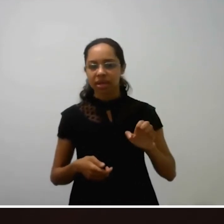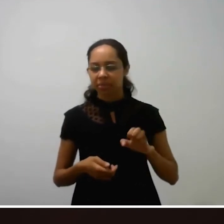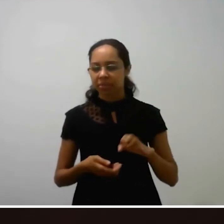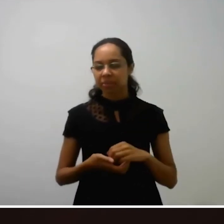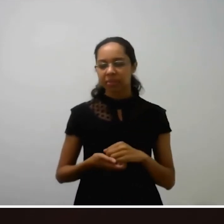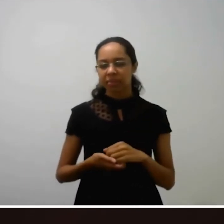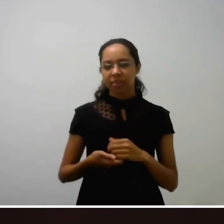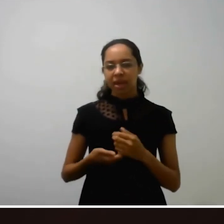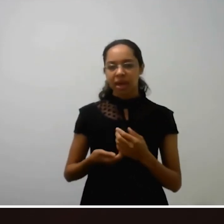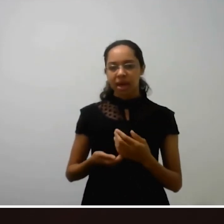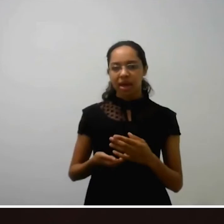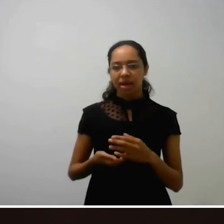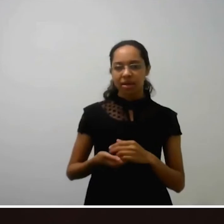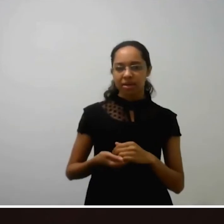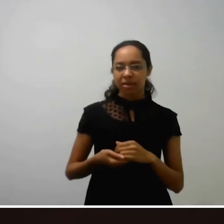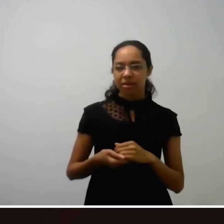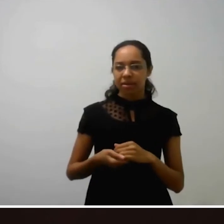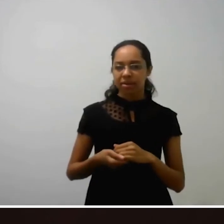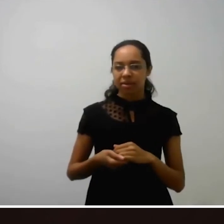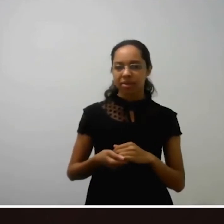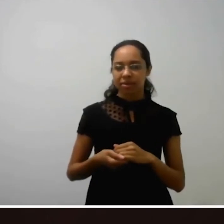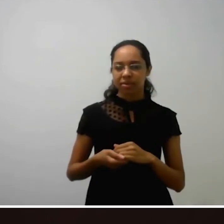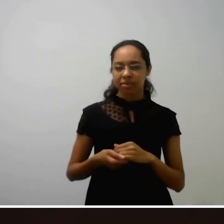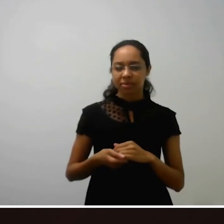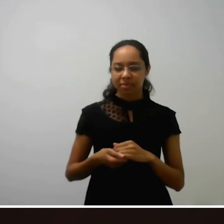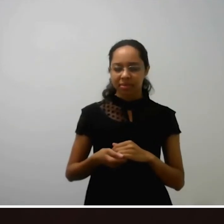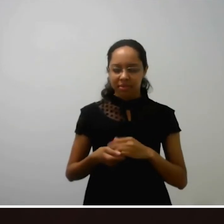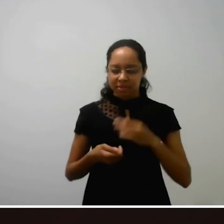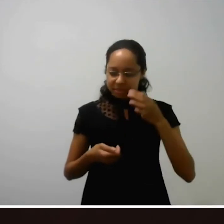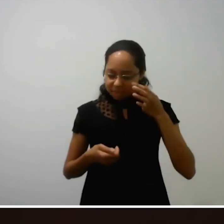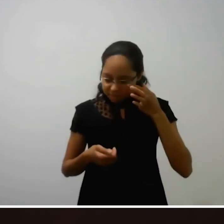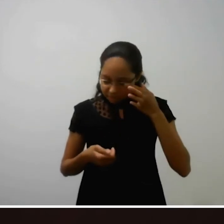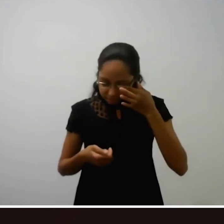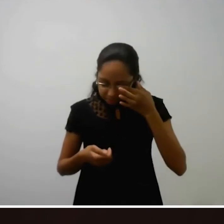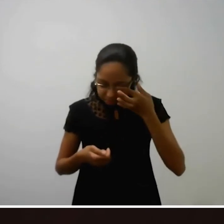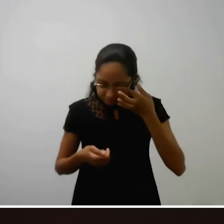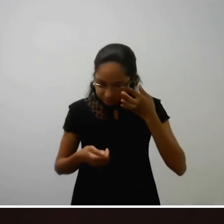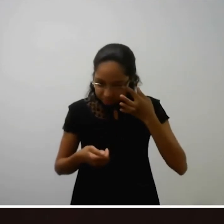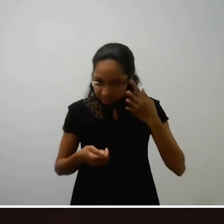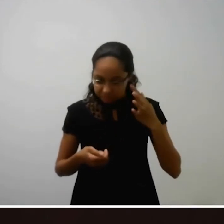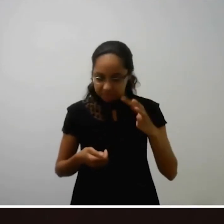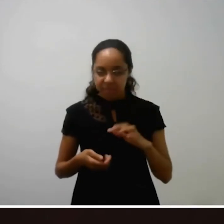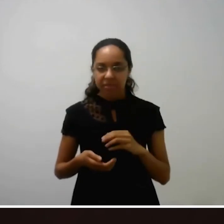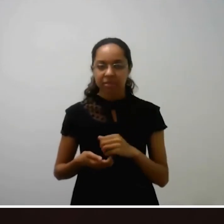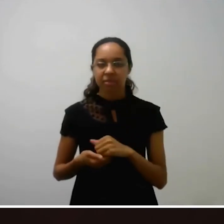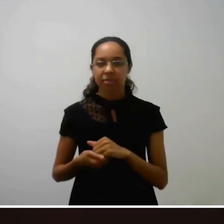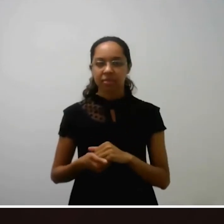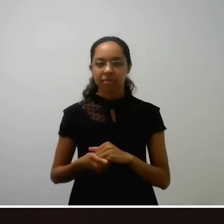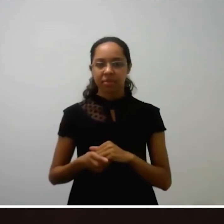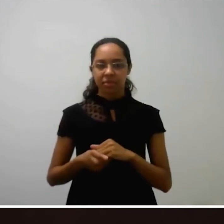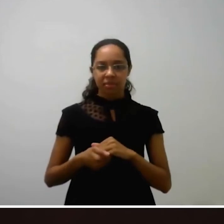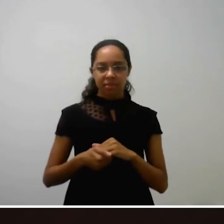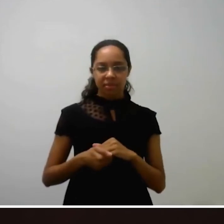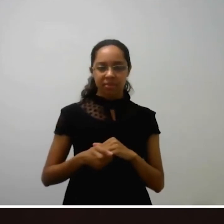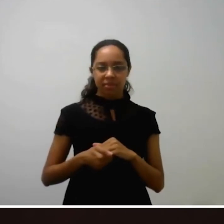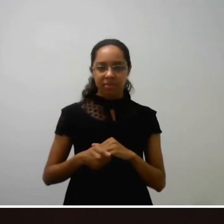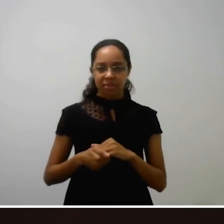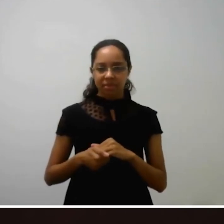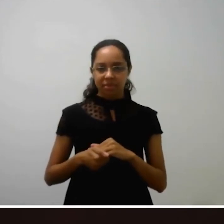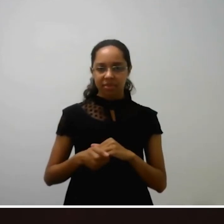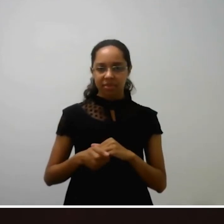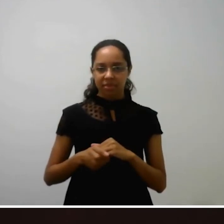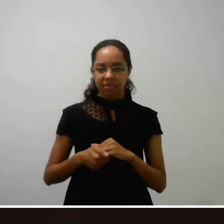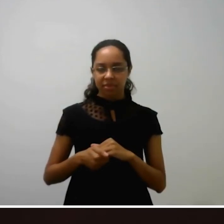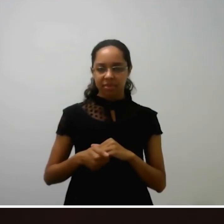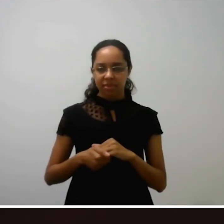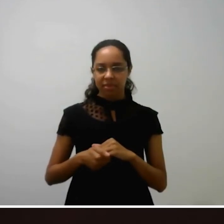como vernáculo naqueles lugares, chamado de Languedoc ou Languedoil, tá?